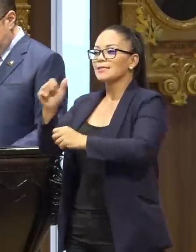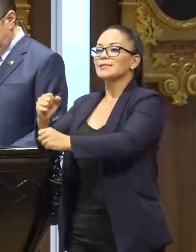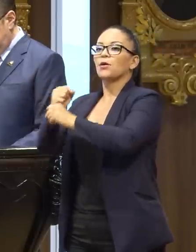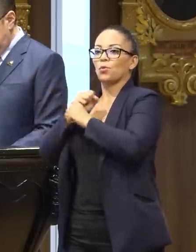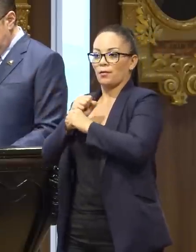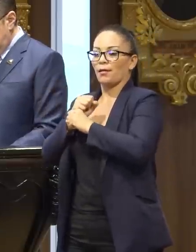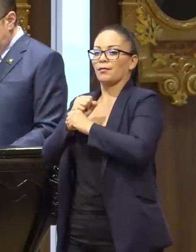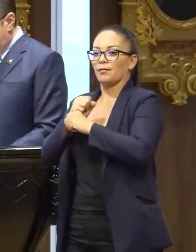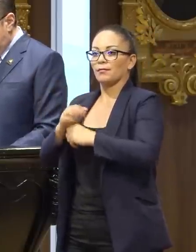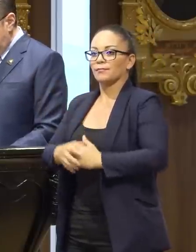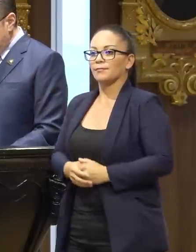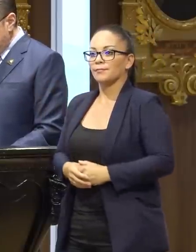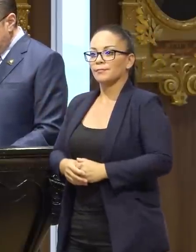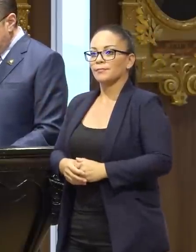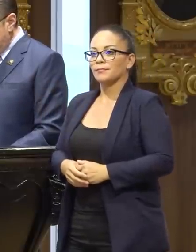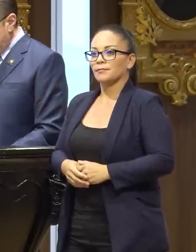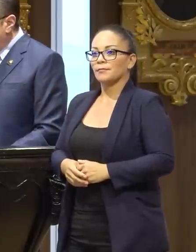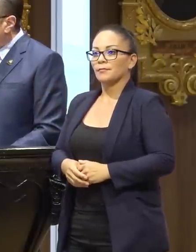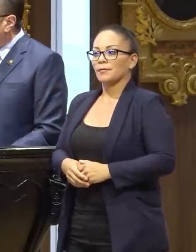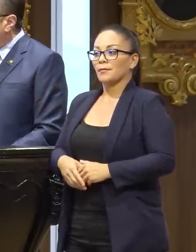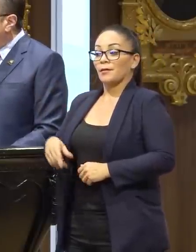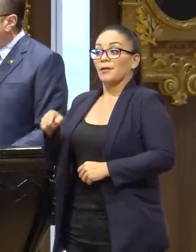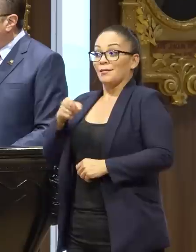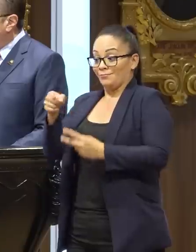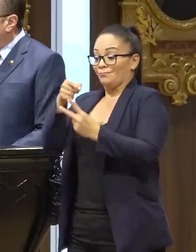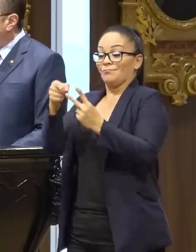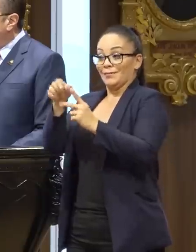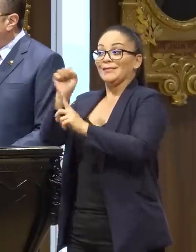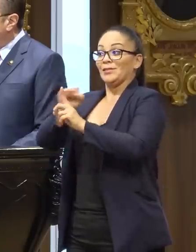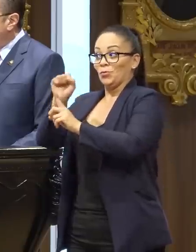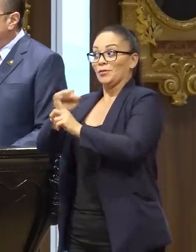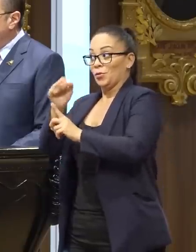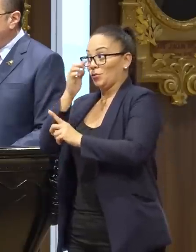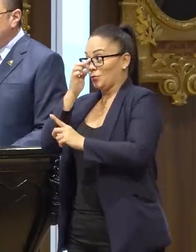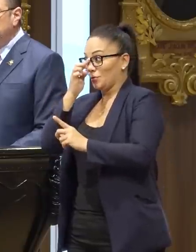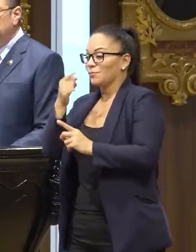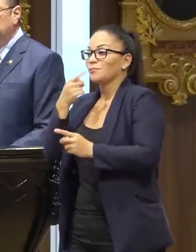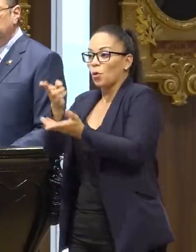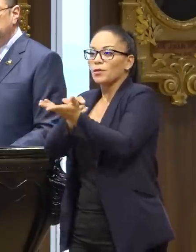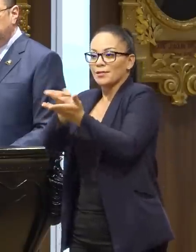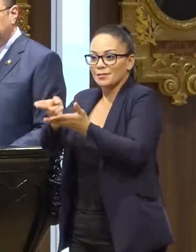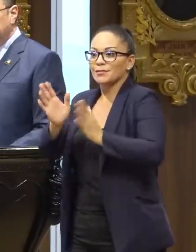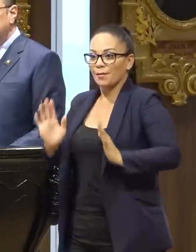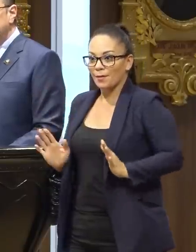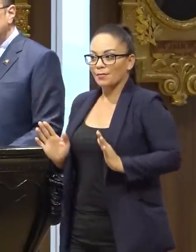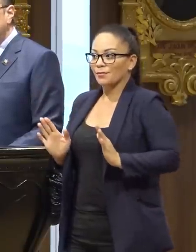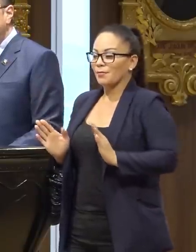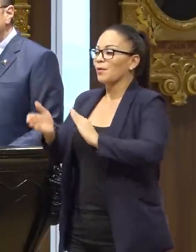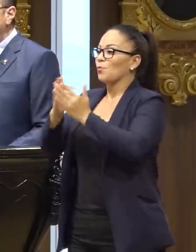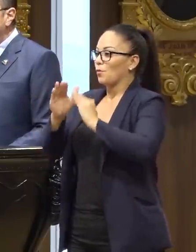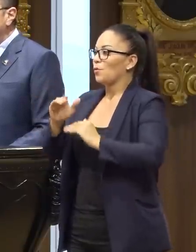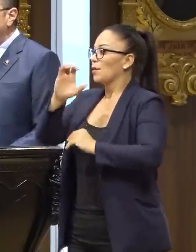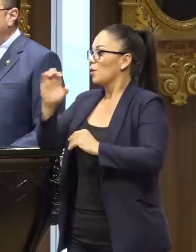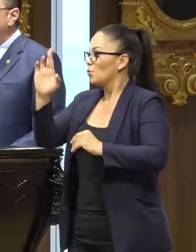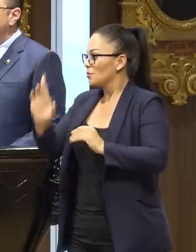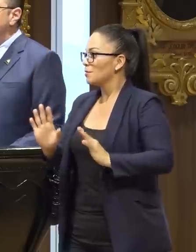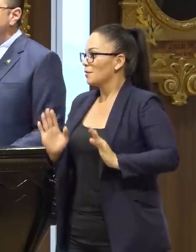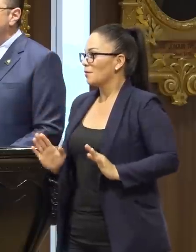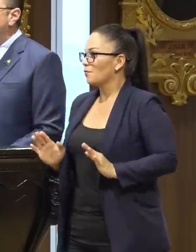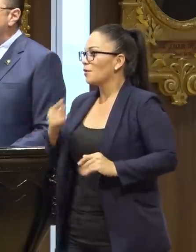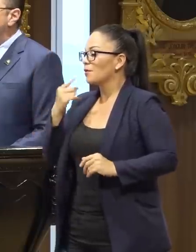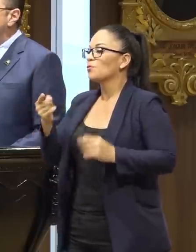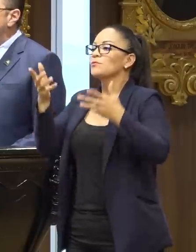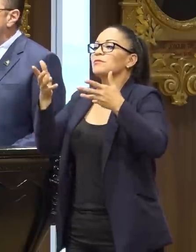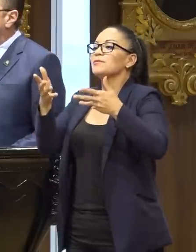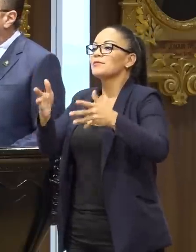inseguridad. Males que ya, para ser sincero y franco con el pueblo de Costa Rica,